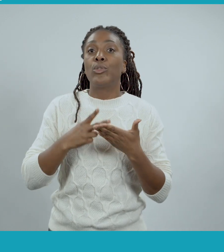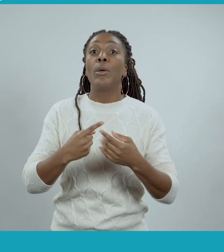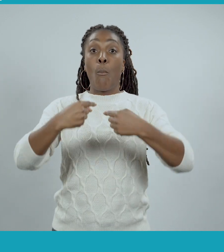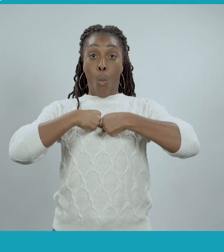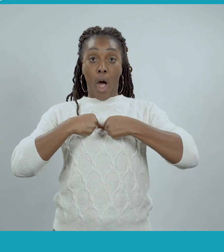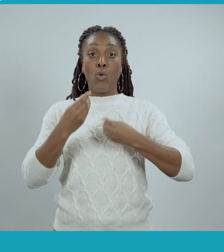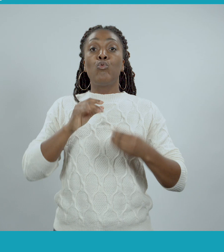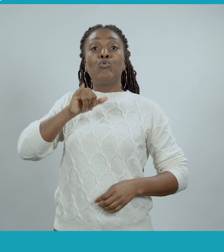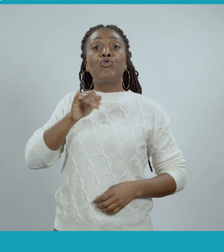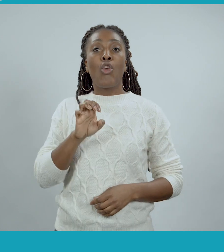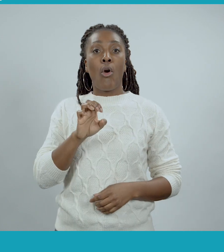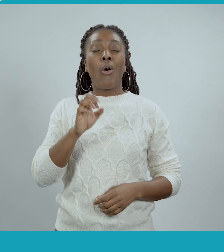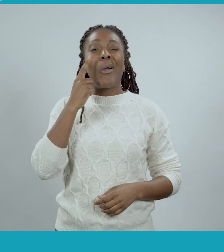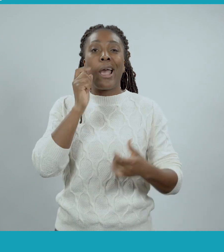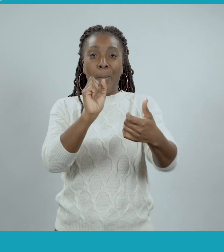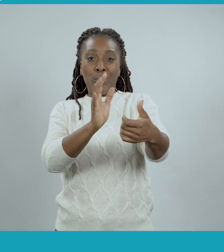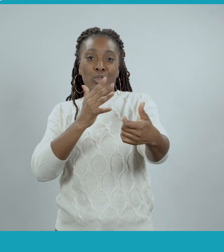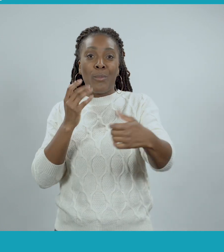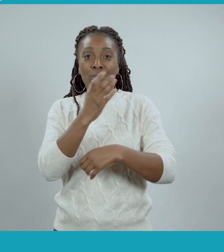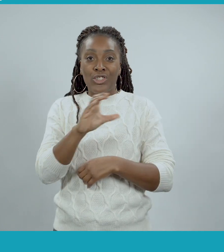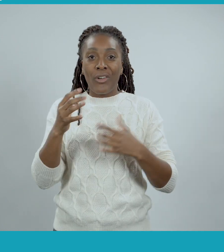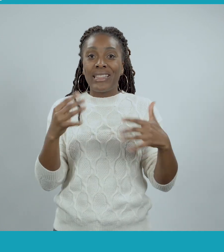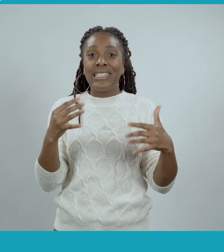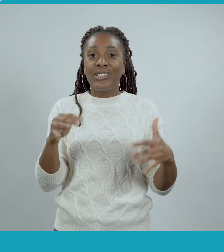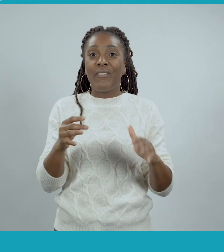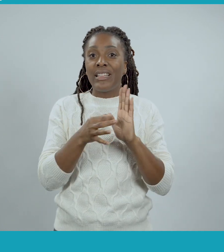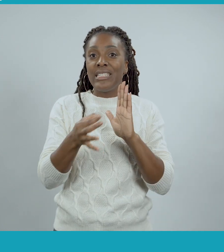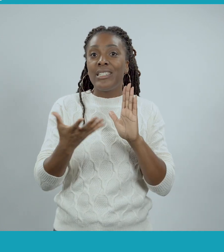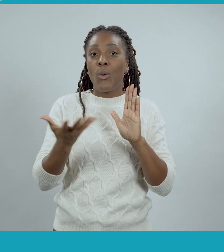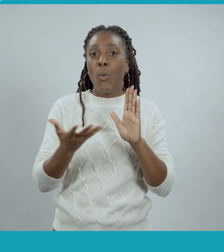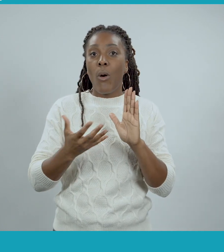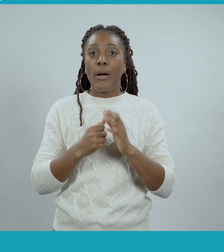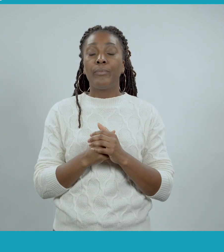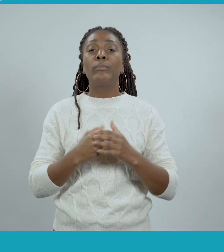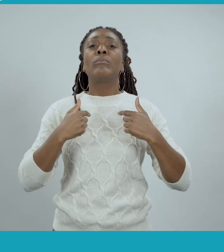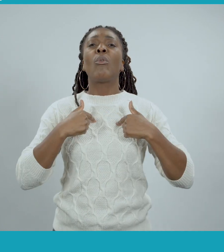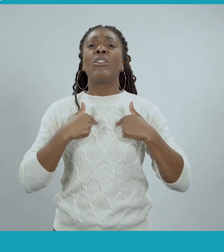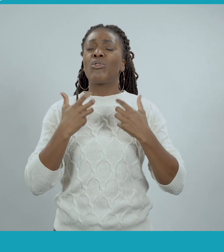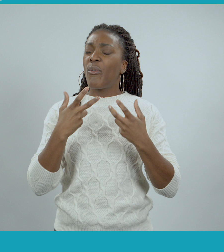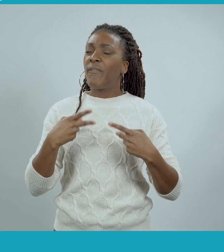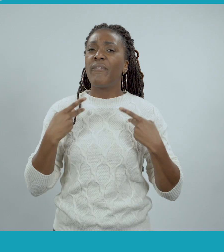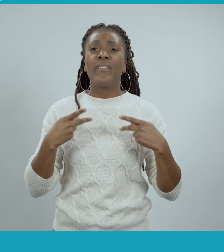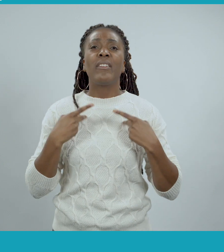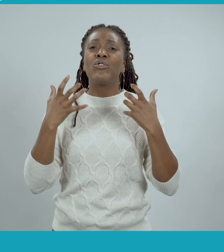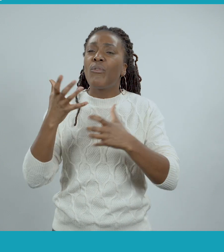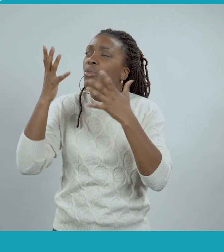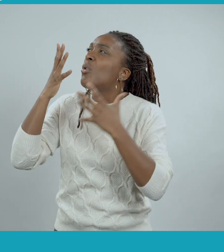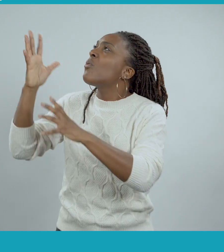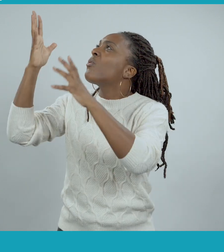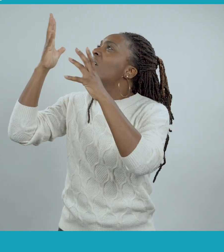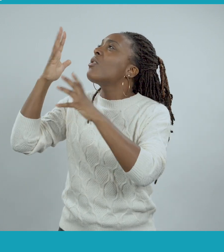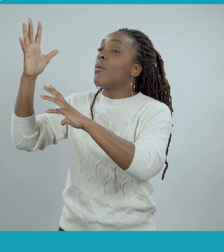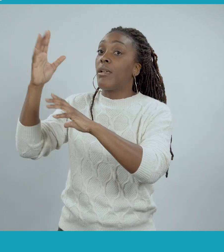traduit par « moi » ou « je ». C'est le cas dans Psaume 119, où il est dit « que je